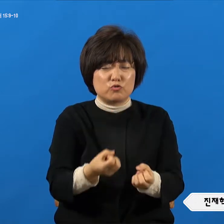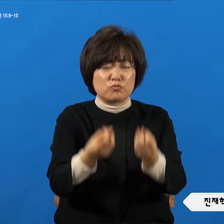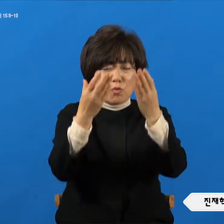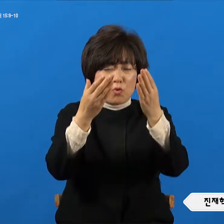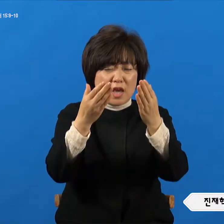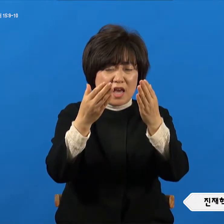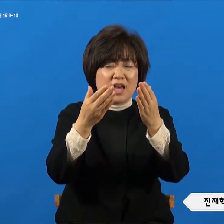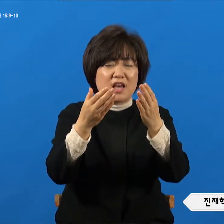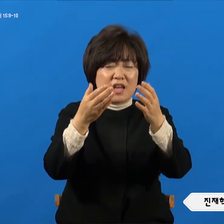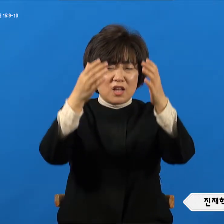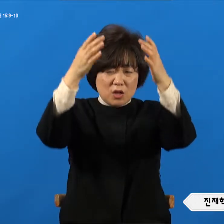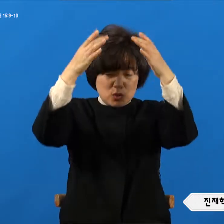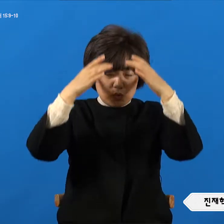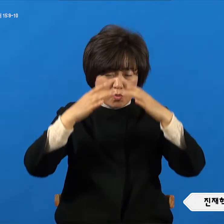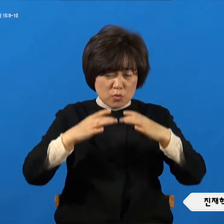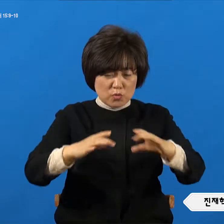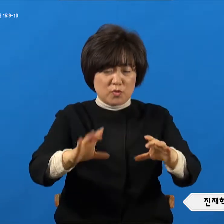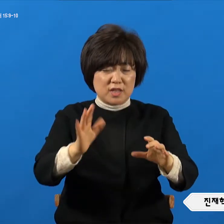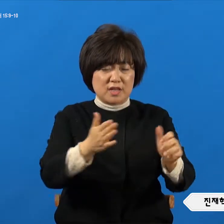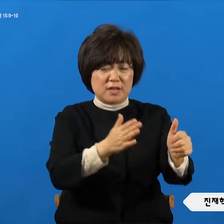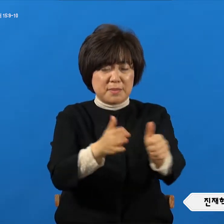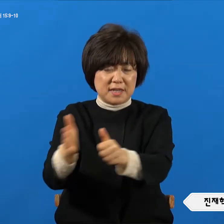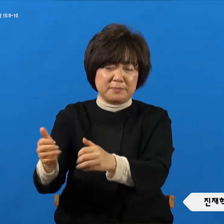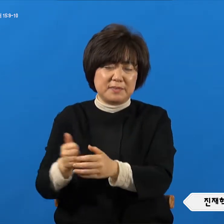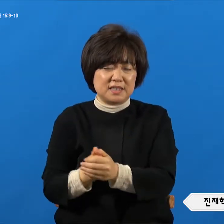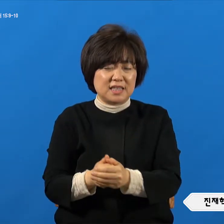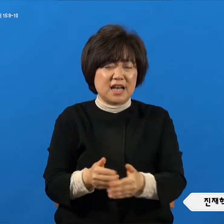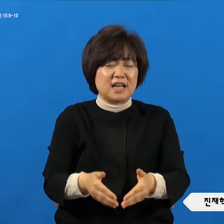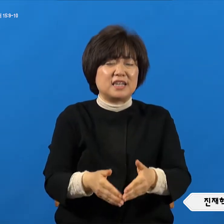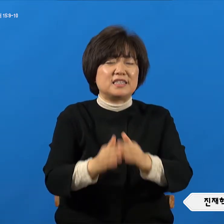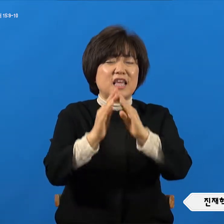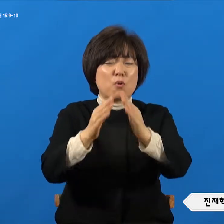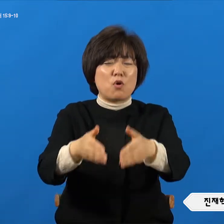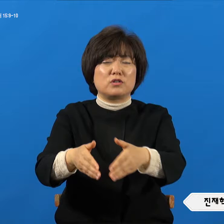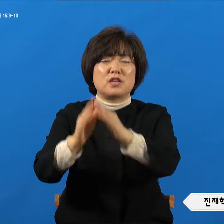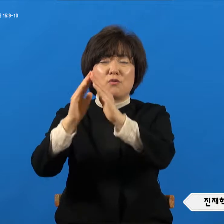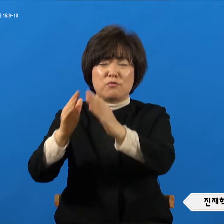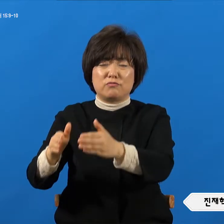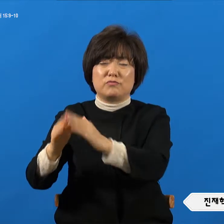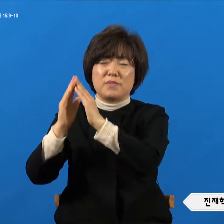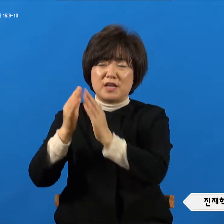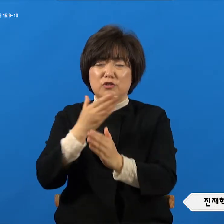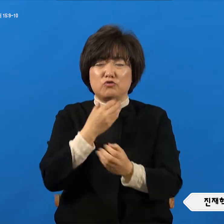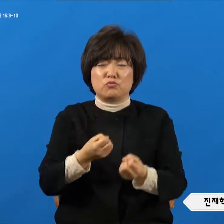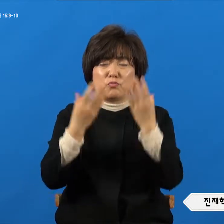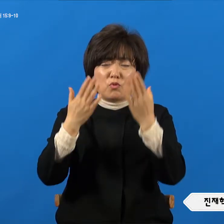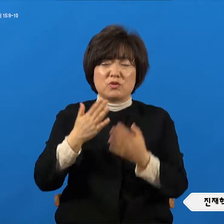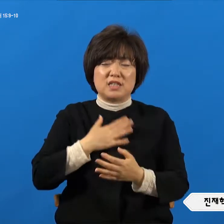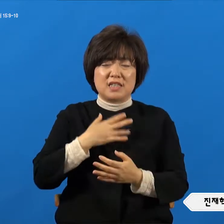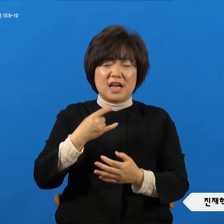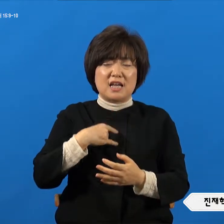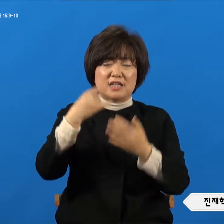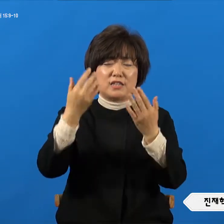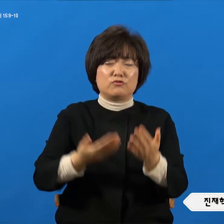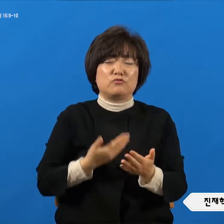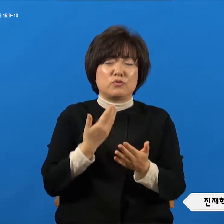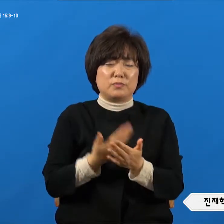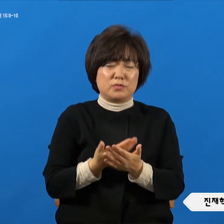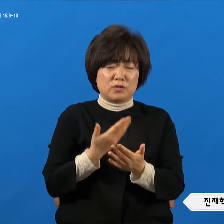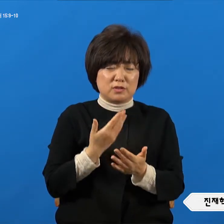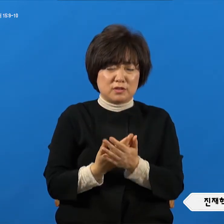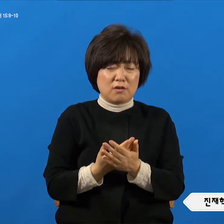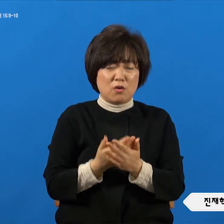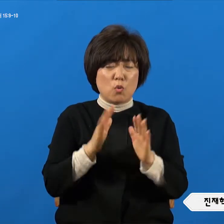축복의 통로가 되기를 원합니다. 세움의 축복을 내게 주십시오. 오늘 주신